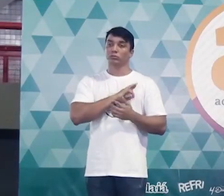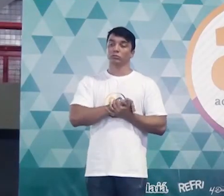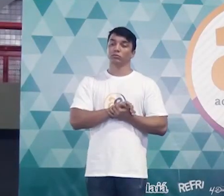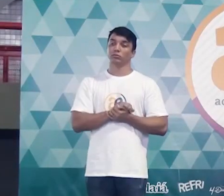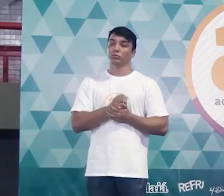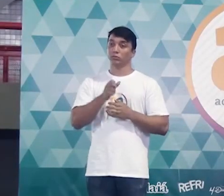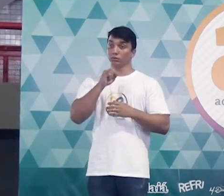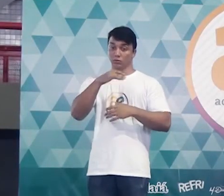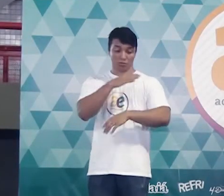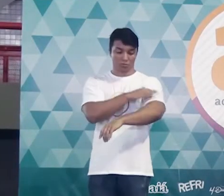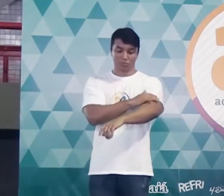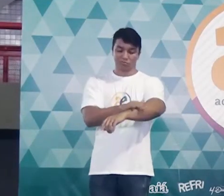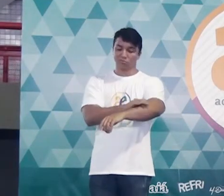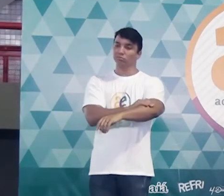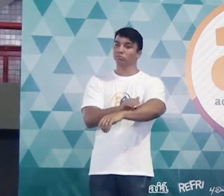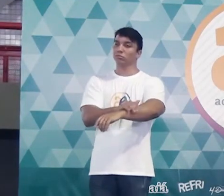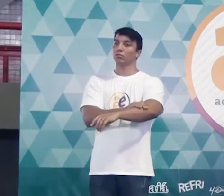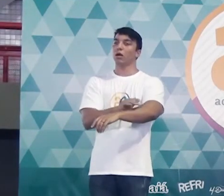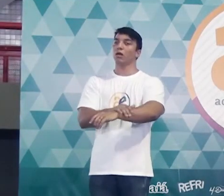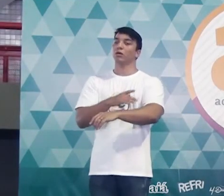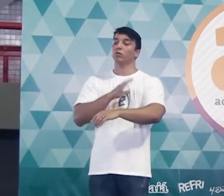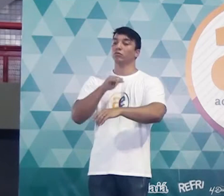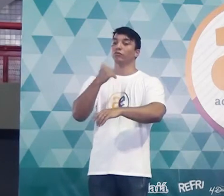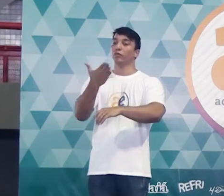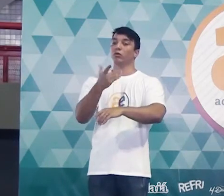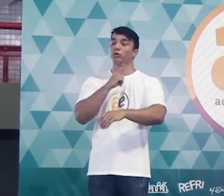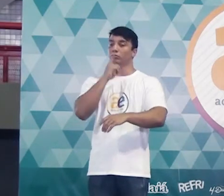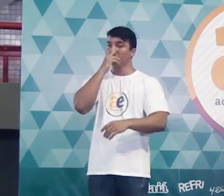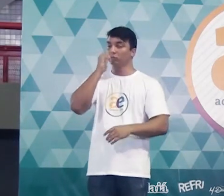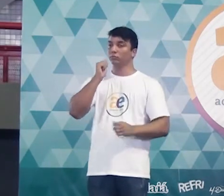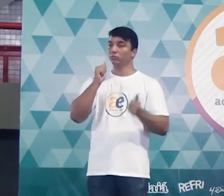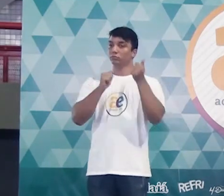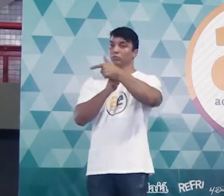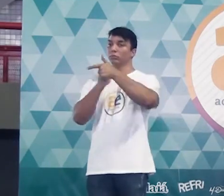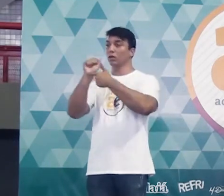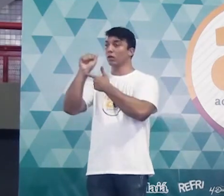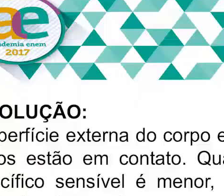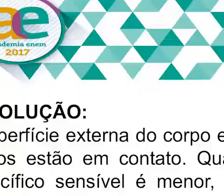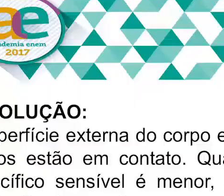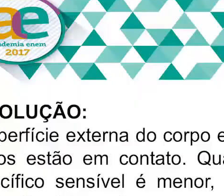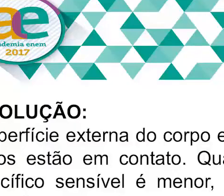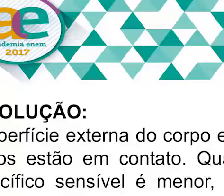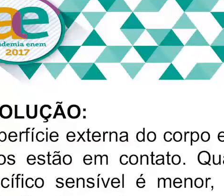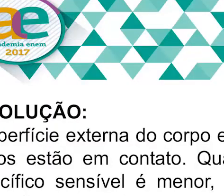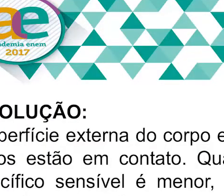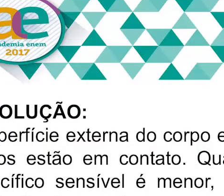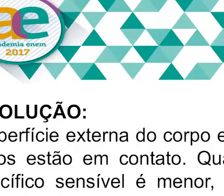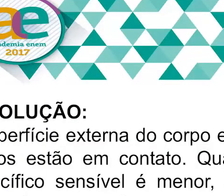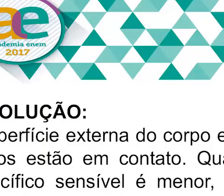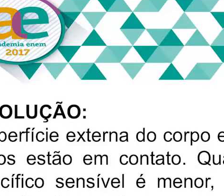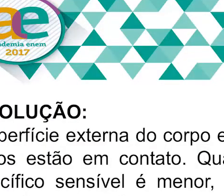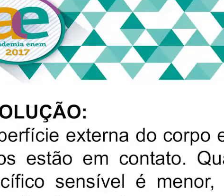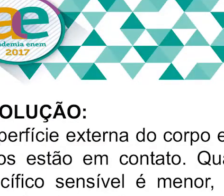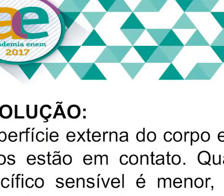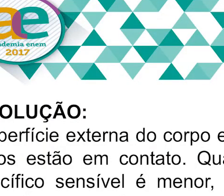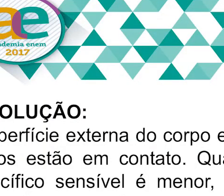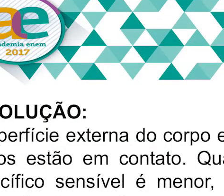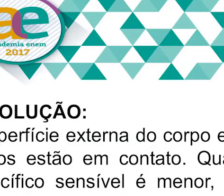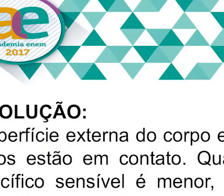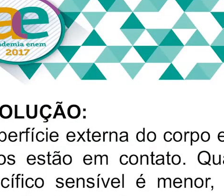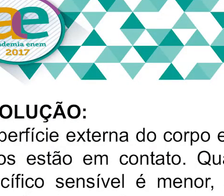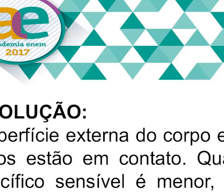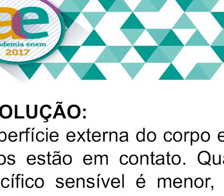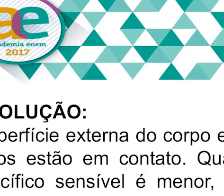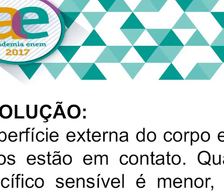Superfície externa do corpo está a temperatura maior que a do ar e ambos estão em contato. Quando